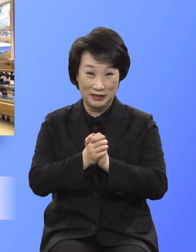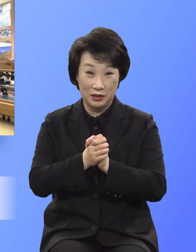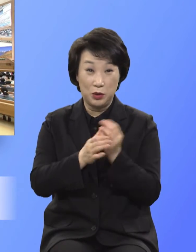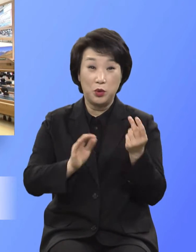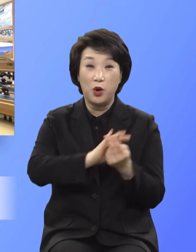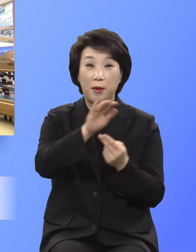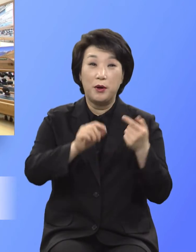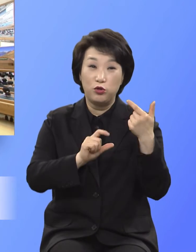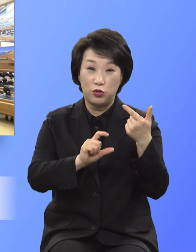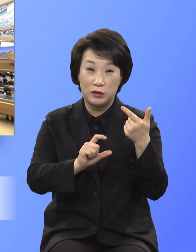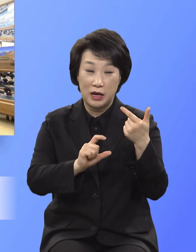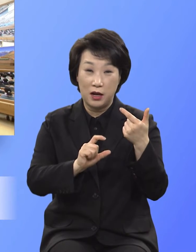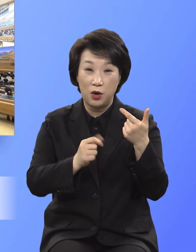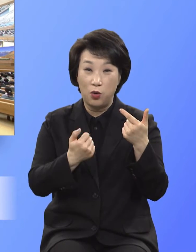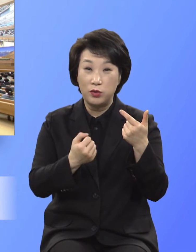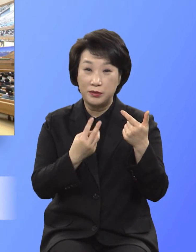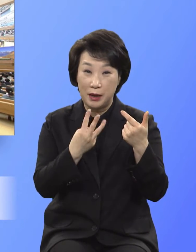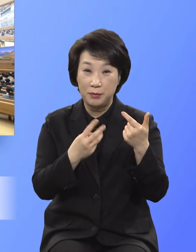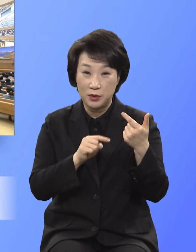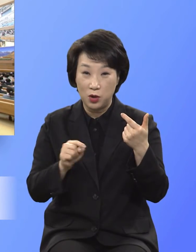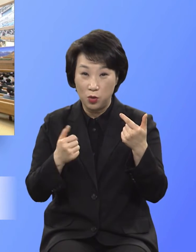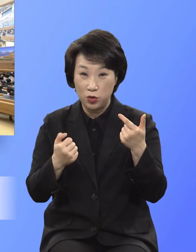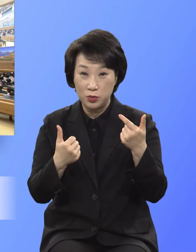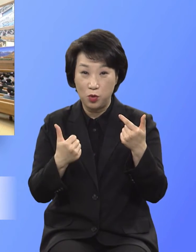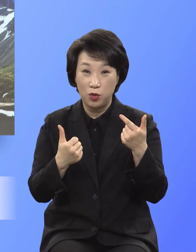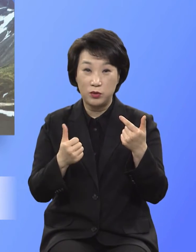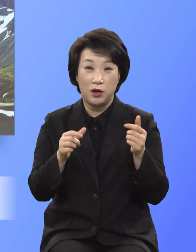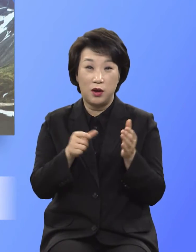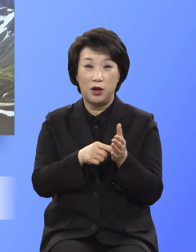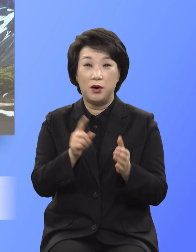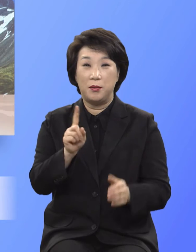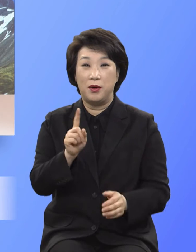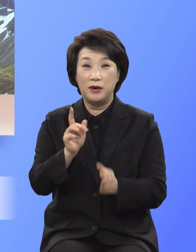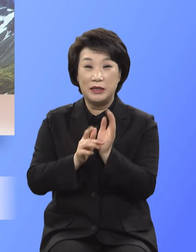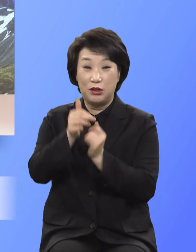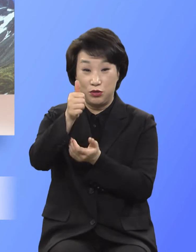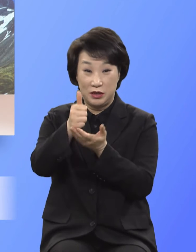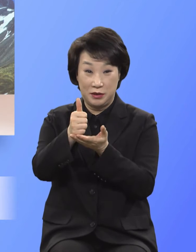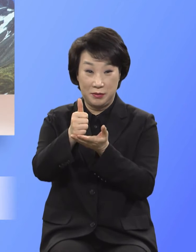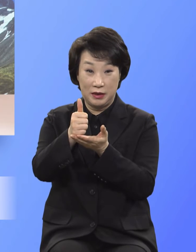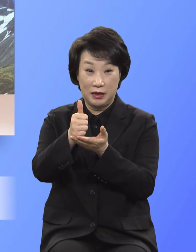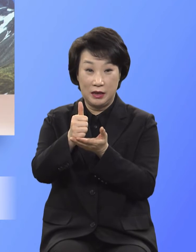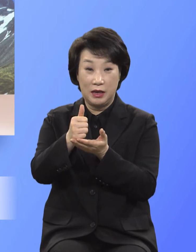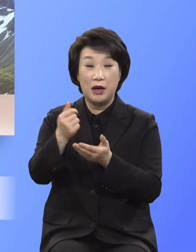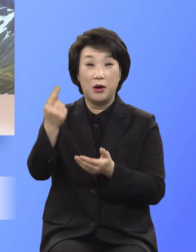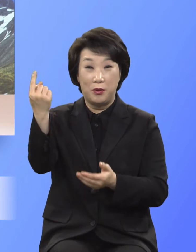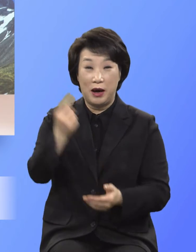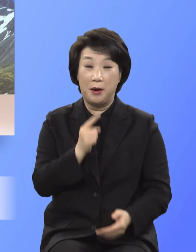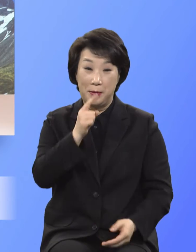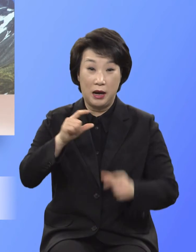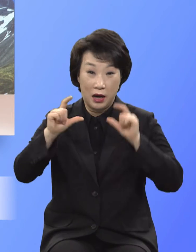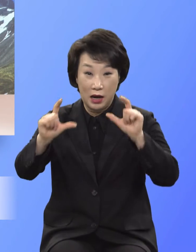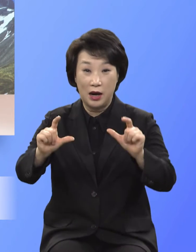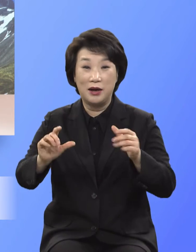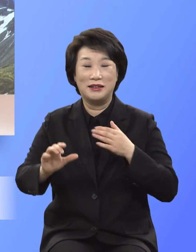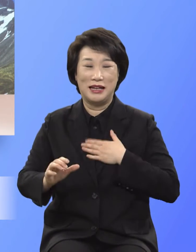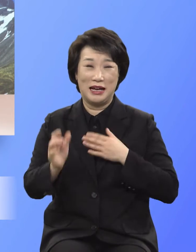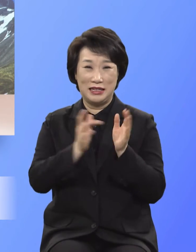요한복음 6장 53절로 55절에 예수께서 이르시되